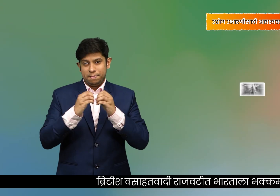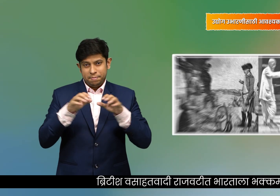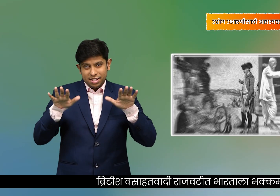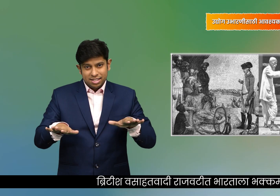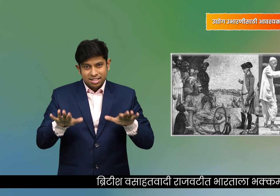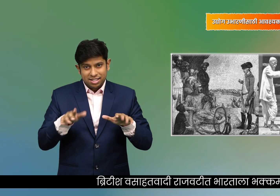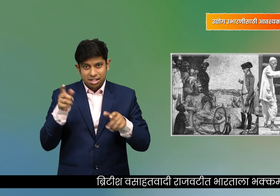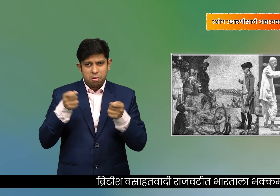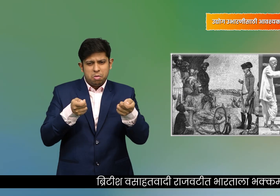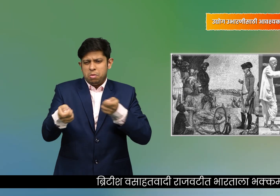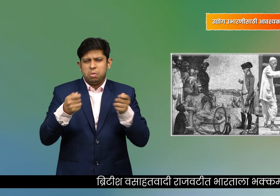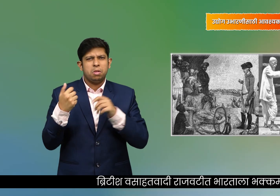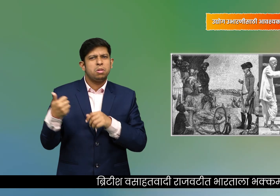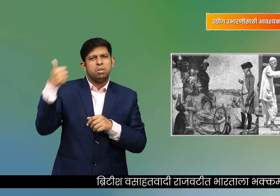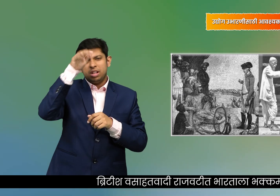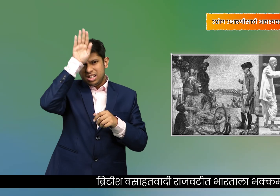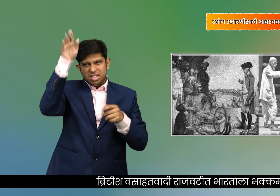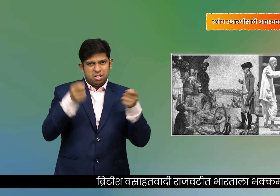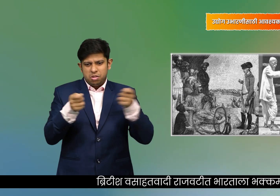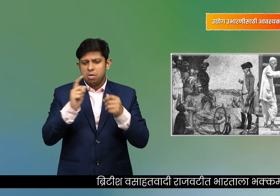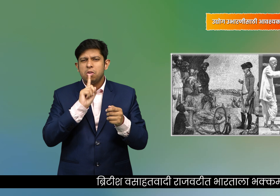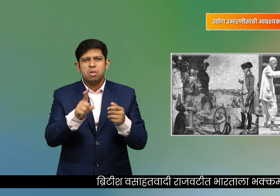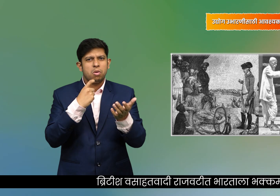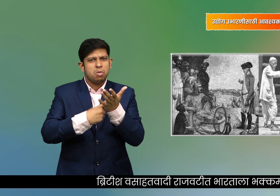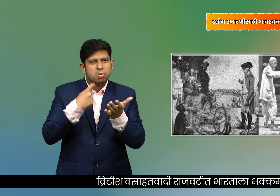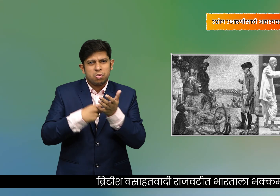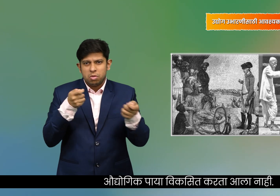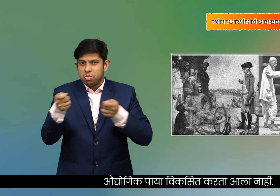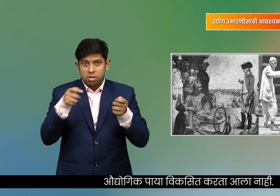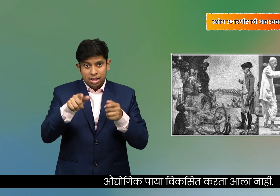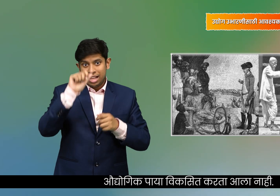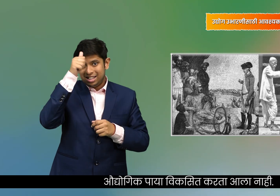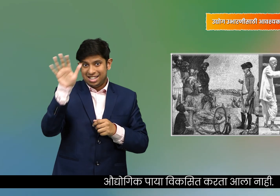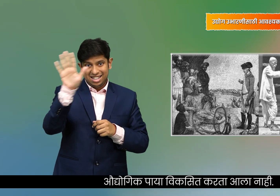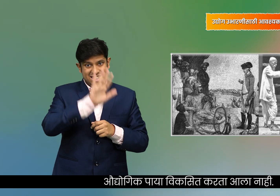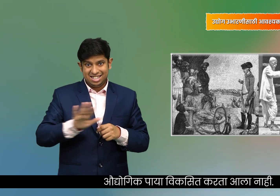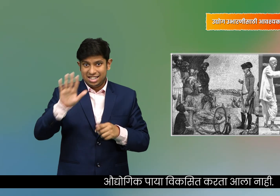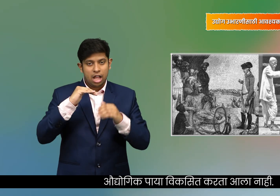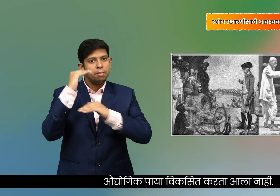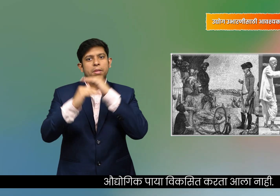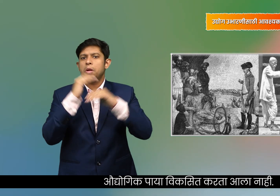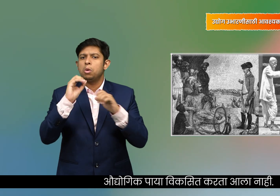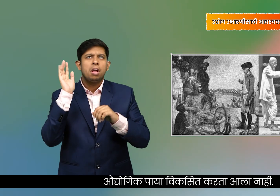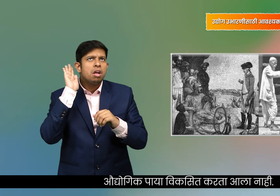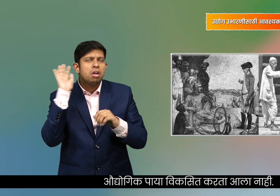ब्रिटिश वसाहतीवादी राजवटीत भारताला भक्कम औद्योगिक पाया विकसित करता आला नाही.